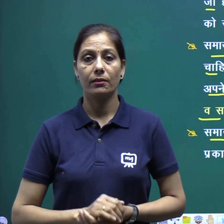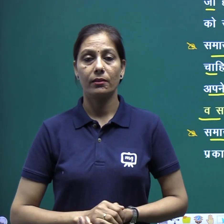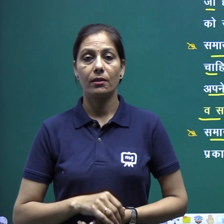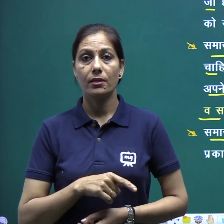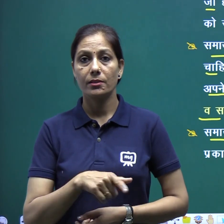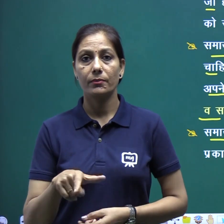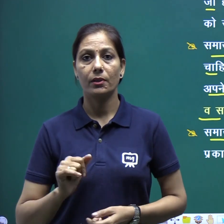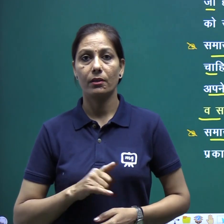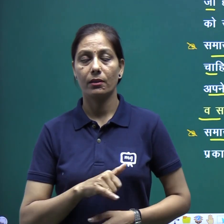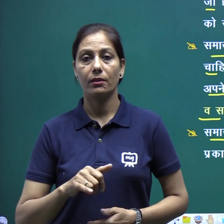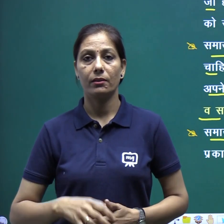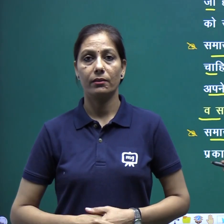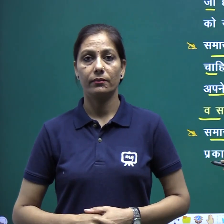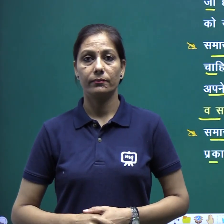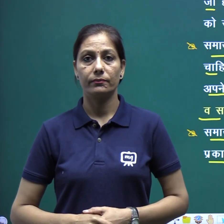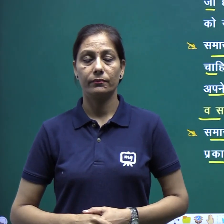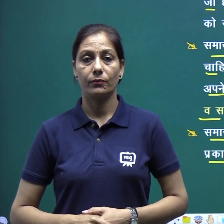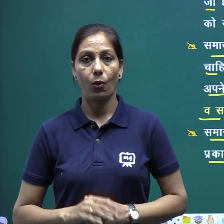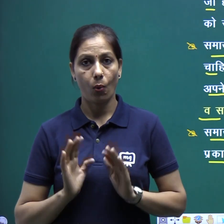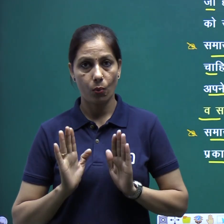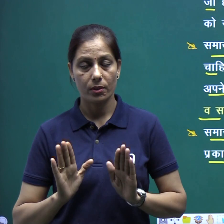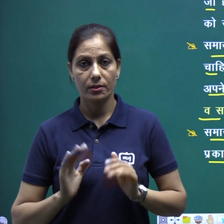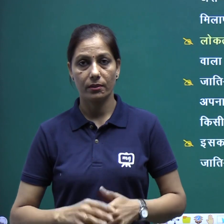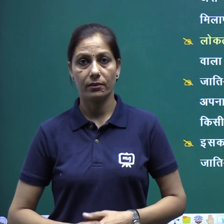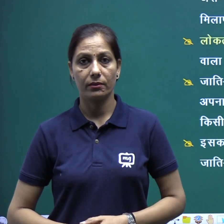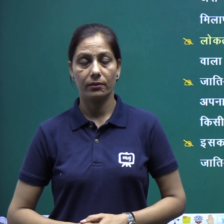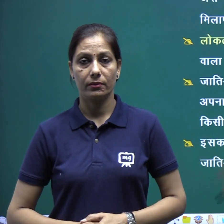इस प्रकार का होना चाहिए